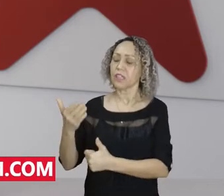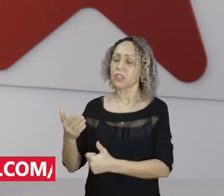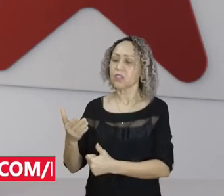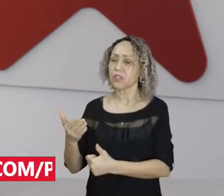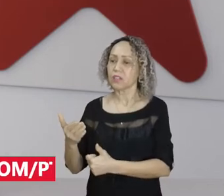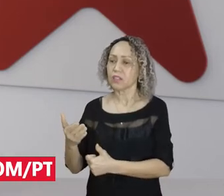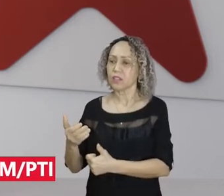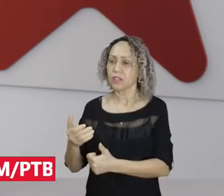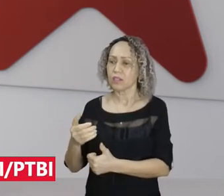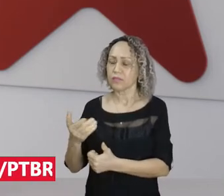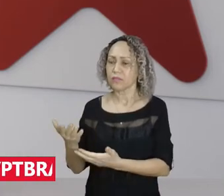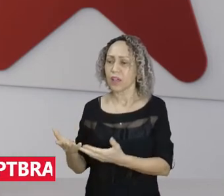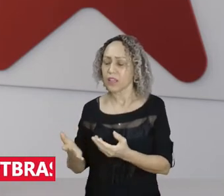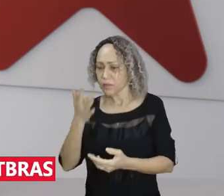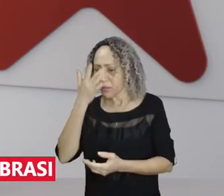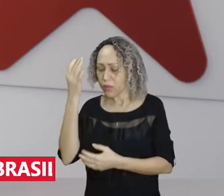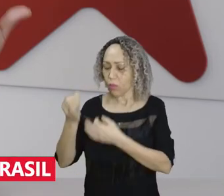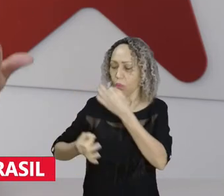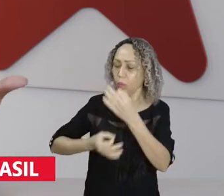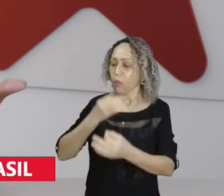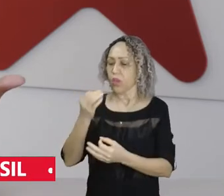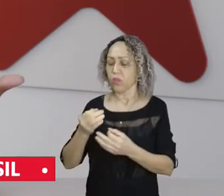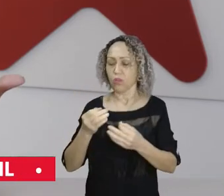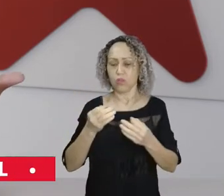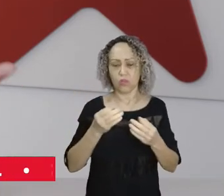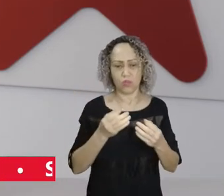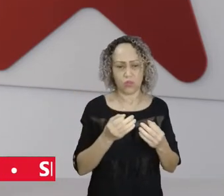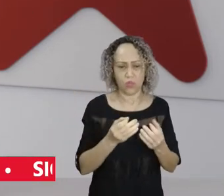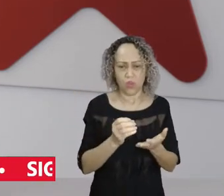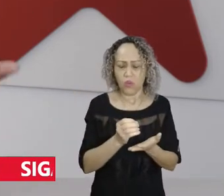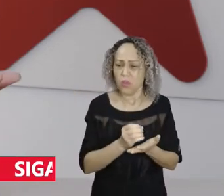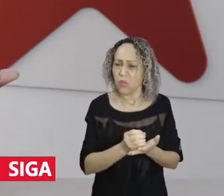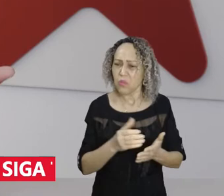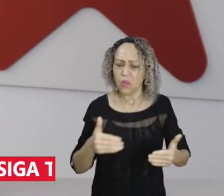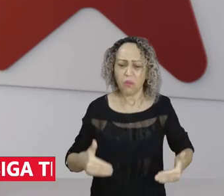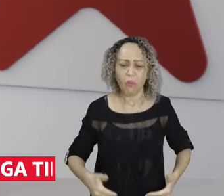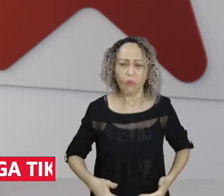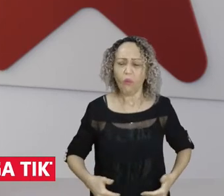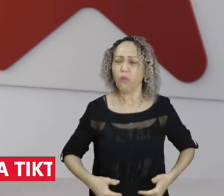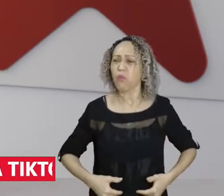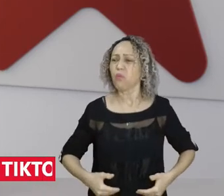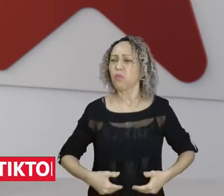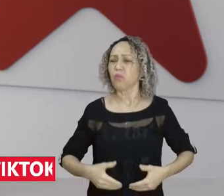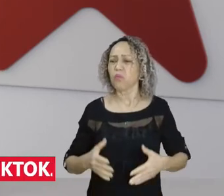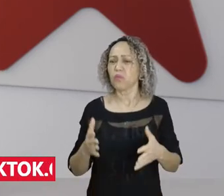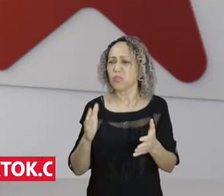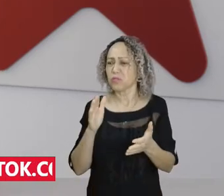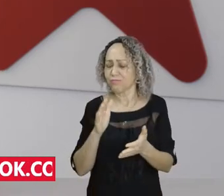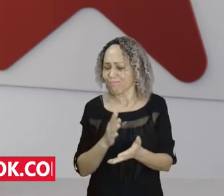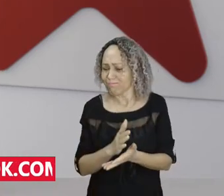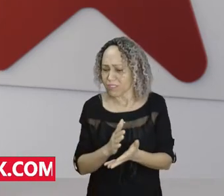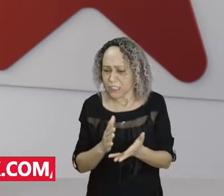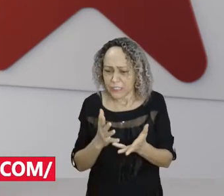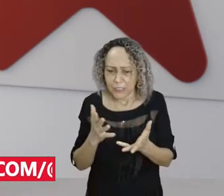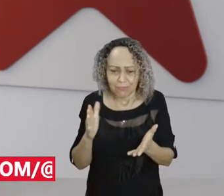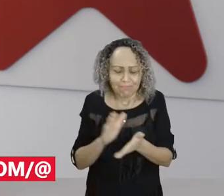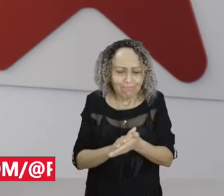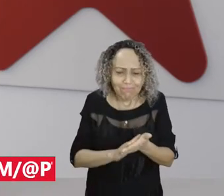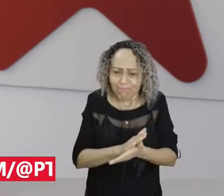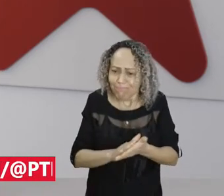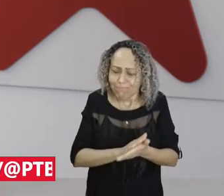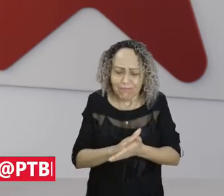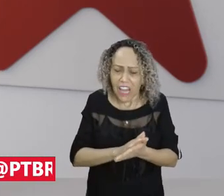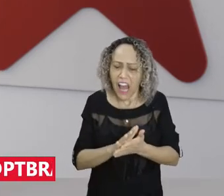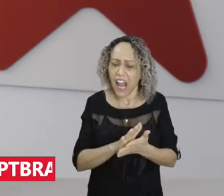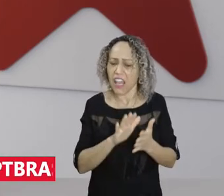sobre o Fome Zero, o Bolsa Família. Alberto Quirone disse aqui que é um programa estrutural.